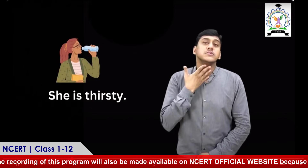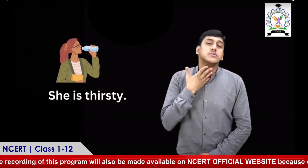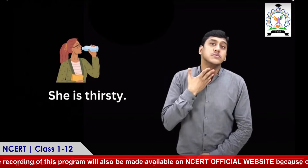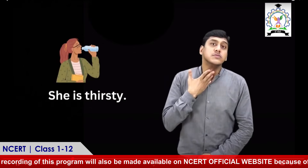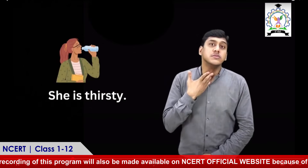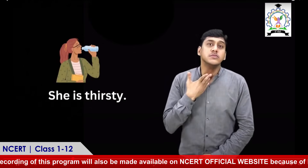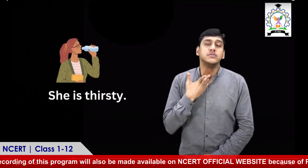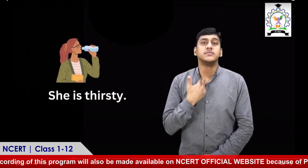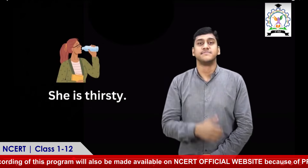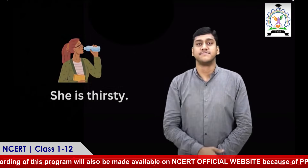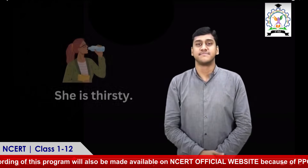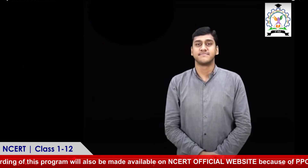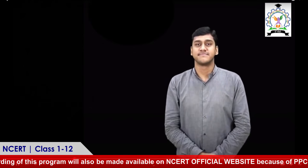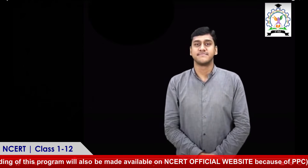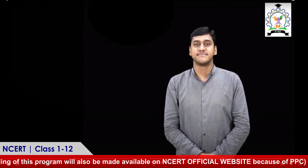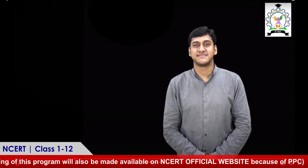वह प्यासी है।